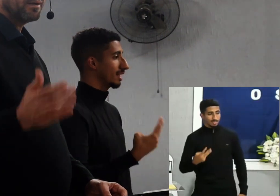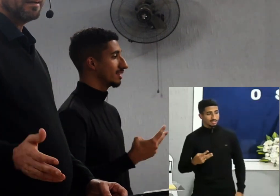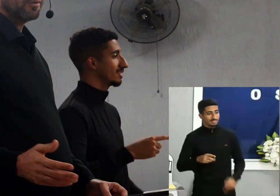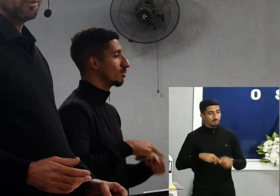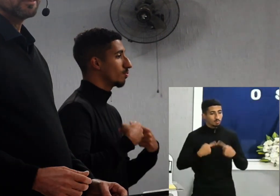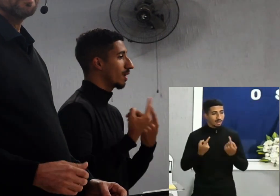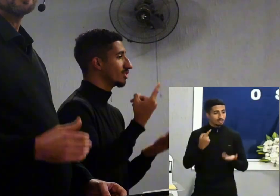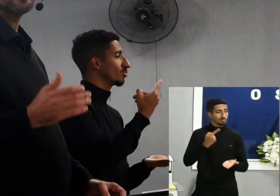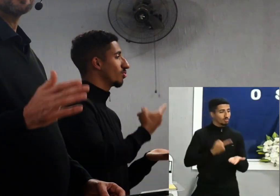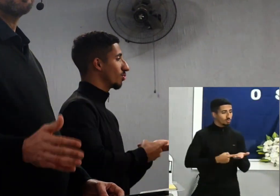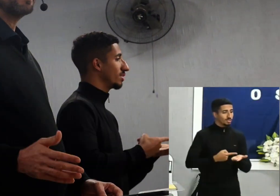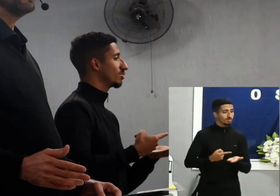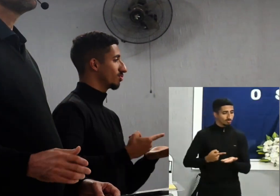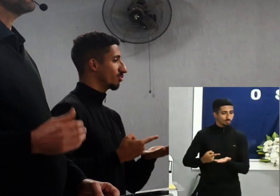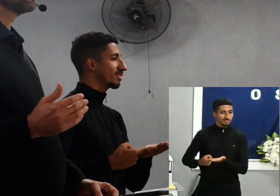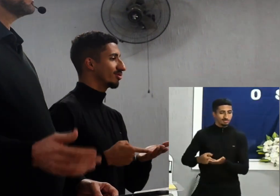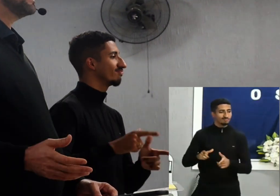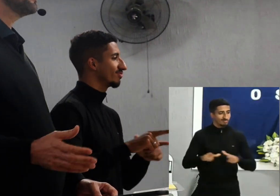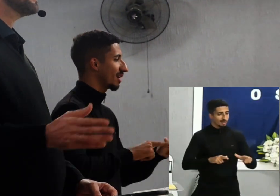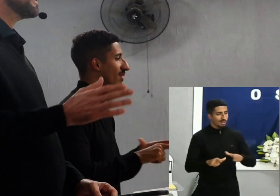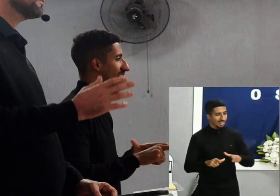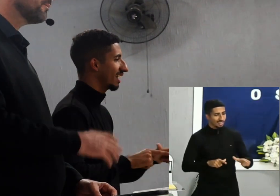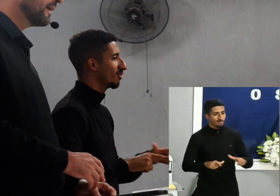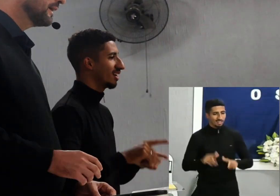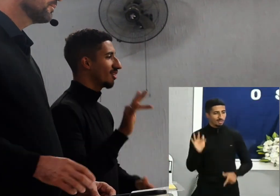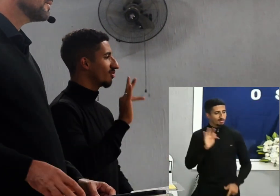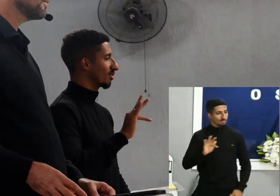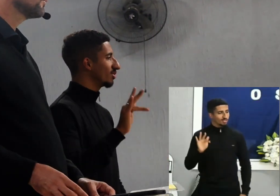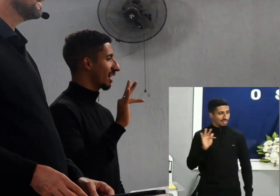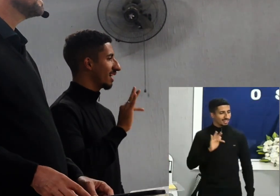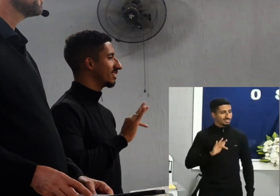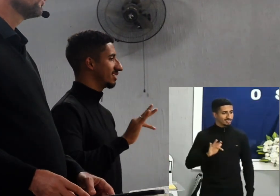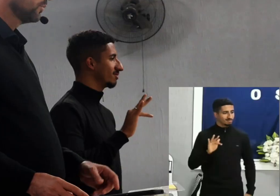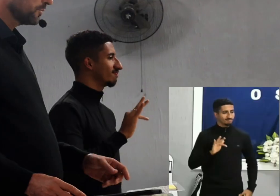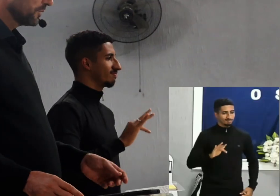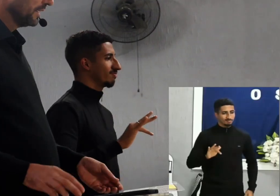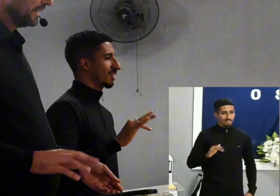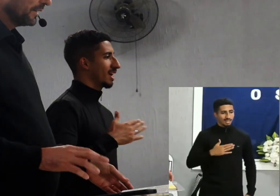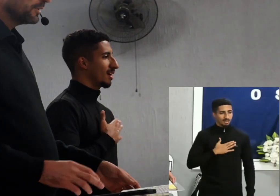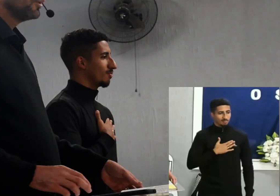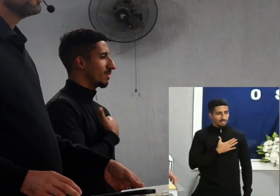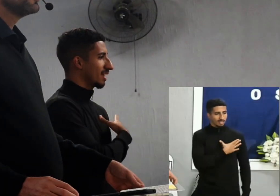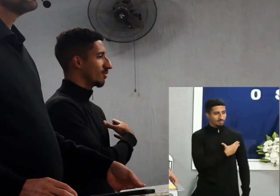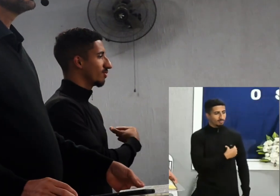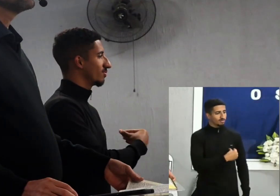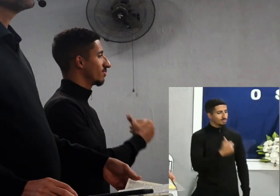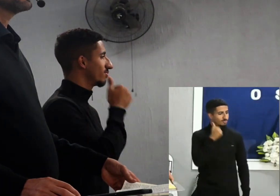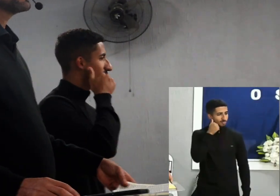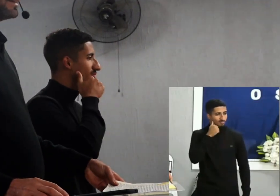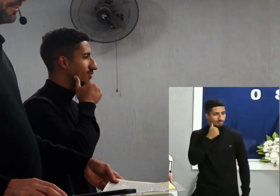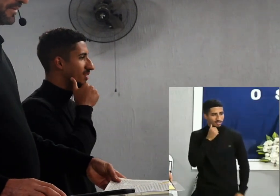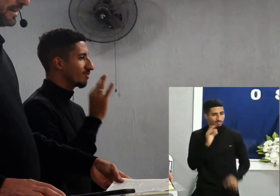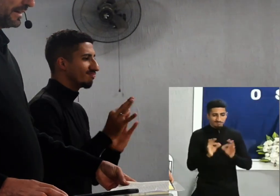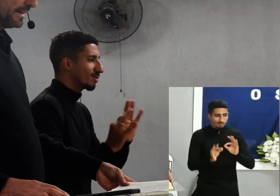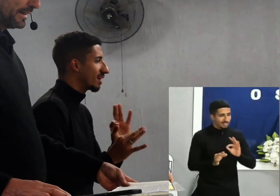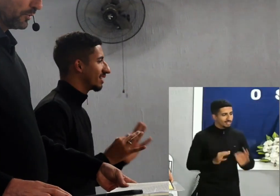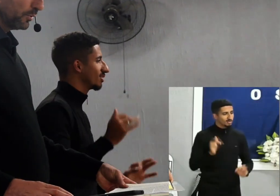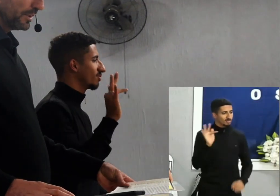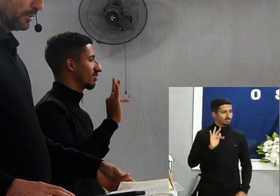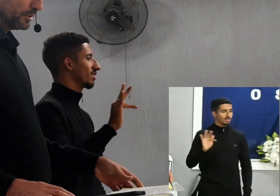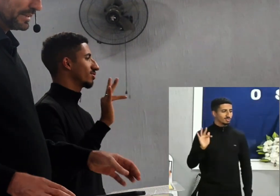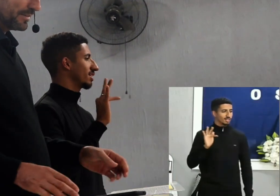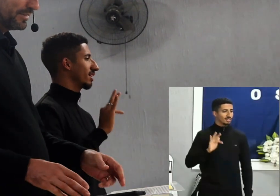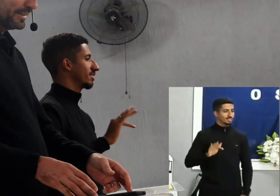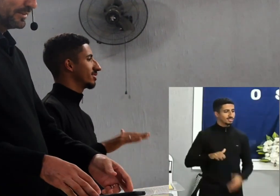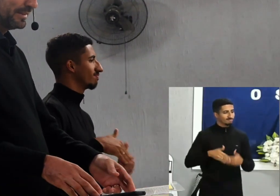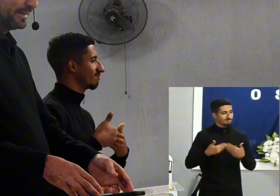tem trabalho agora, o Samuel já no trabalho, faculdade, a Sara se preparando para a faculdade, tinha curso. Então eles não puderam estar aqui com